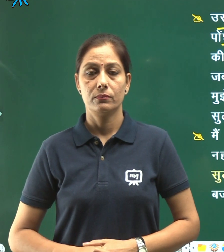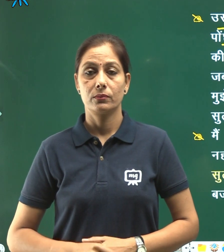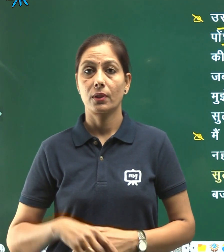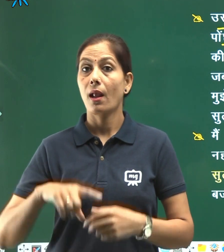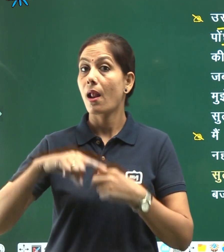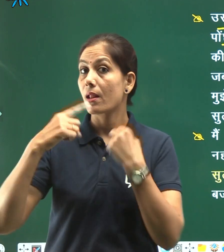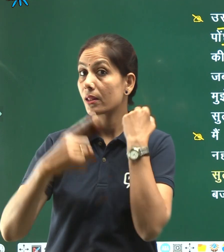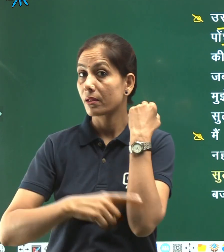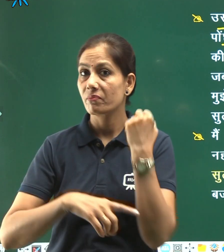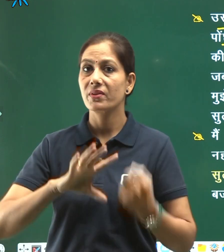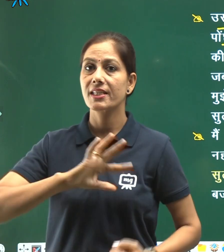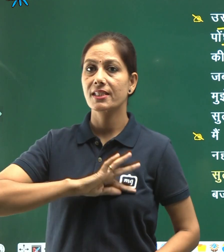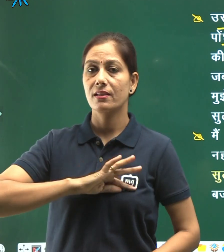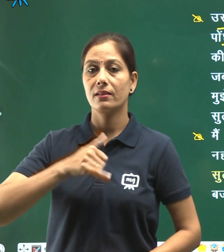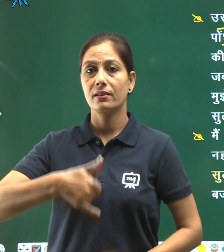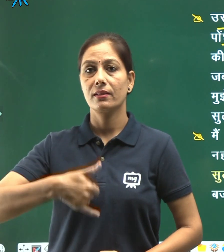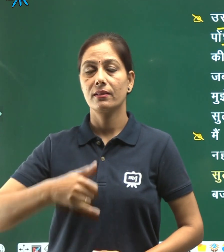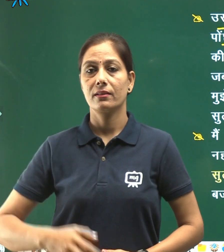अंतिम इच्छा थी कि